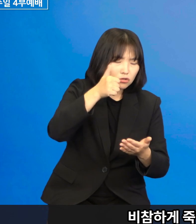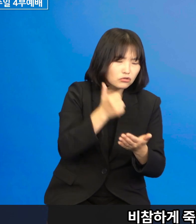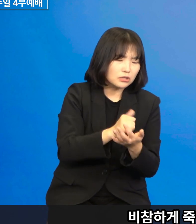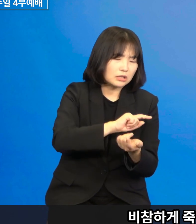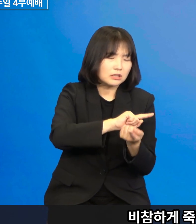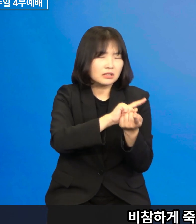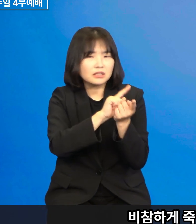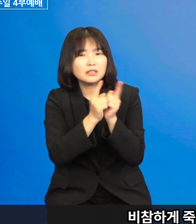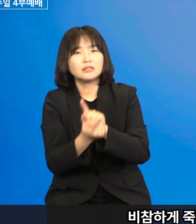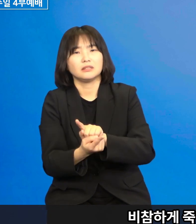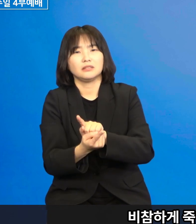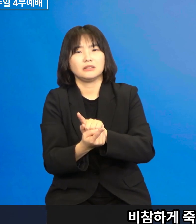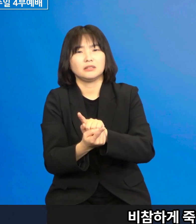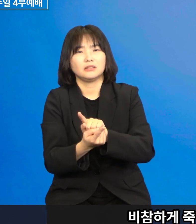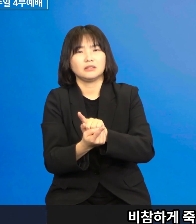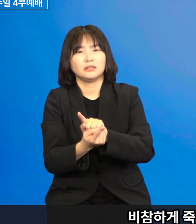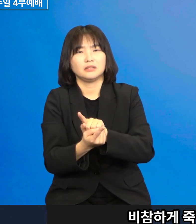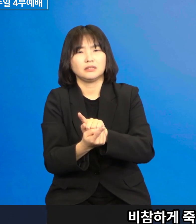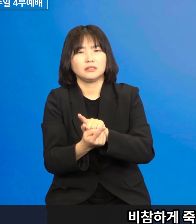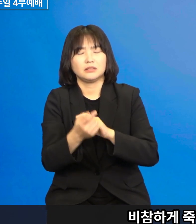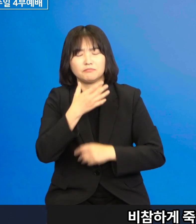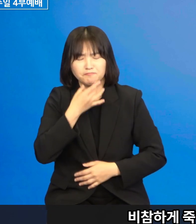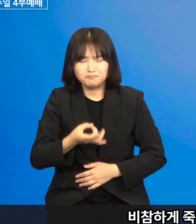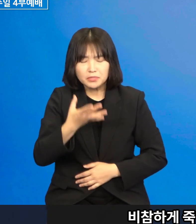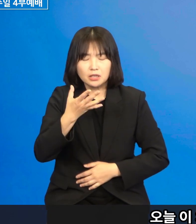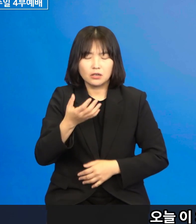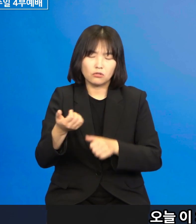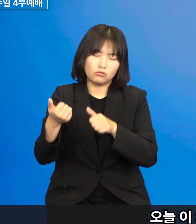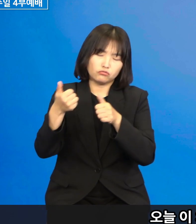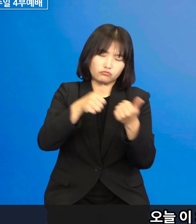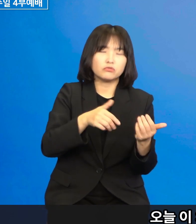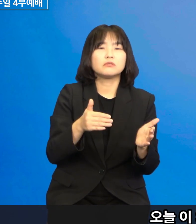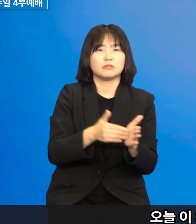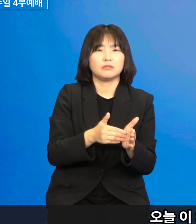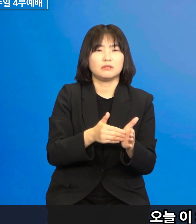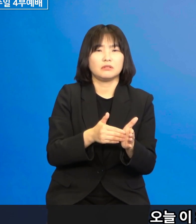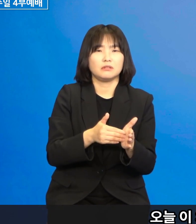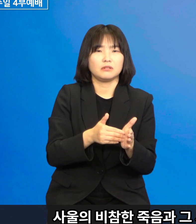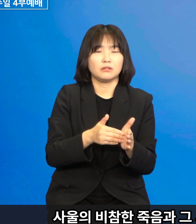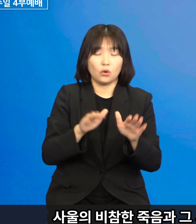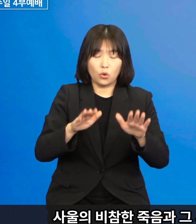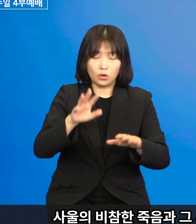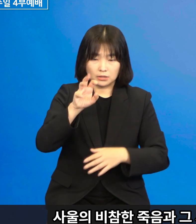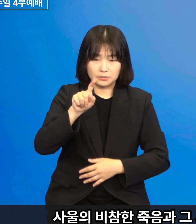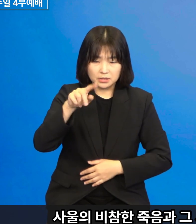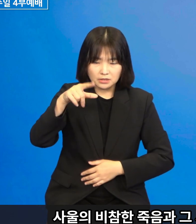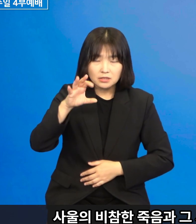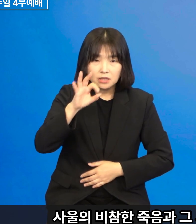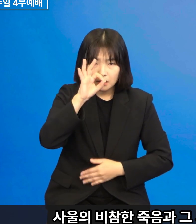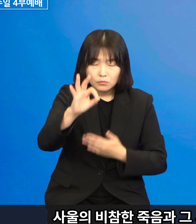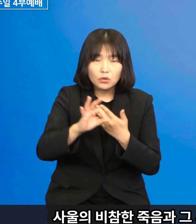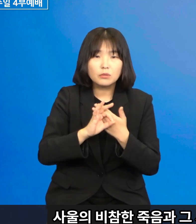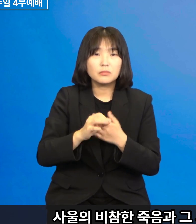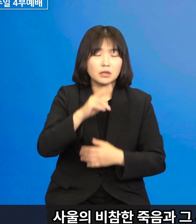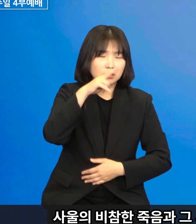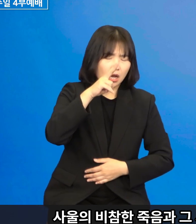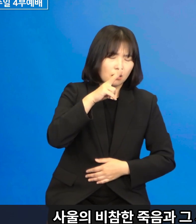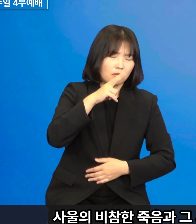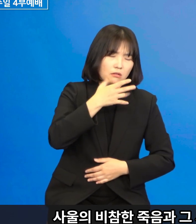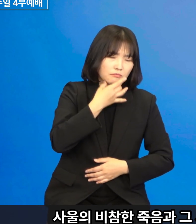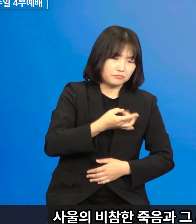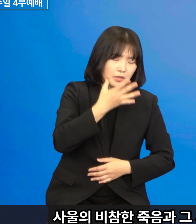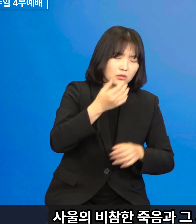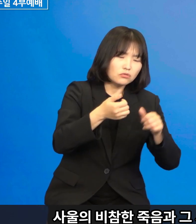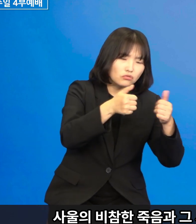대신하여 비참하게 죽임을 당하셨습니다. 오늘 이 31장을 보면서 사울의 비참한 죽음과 그